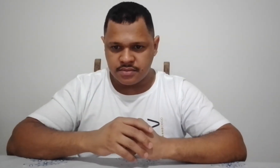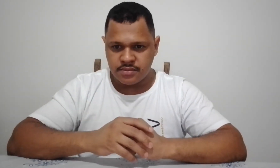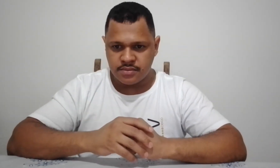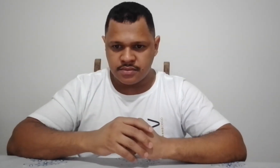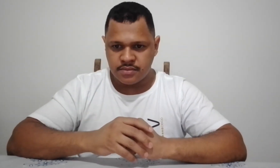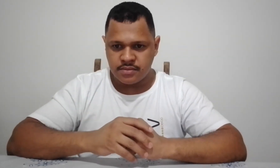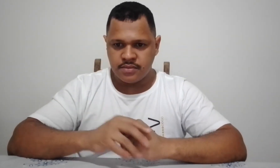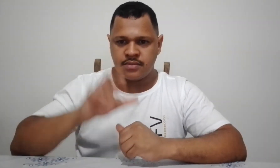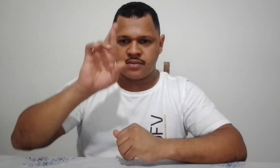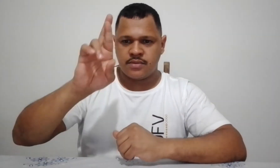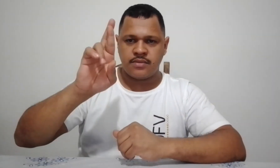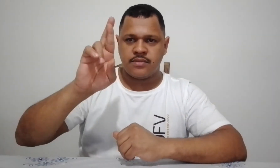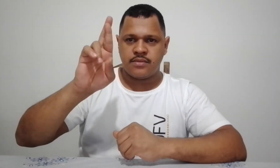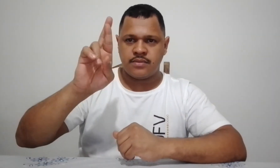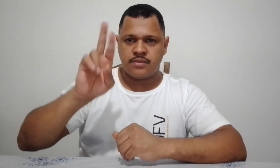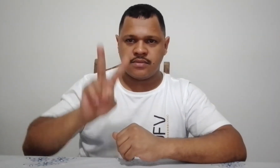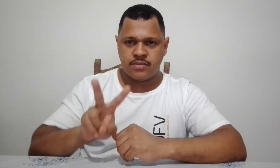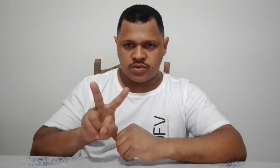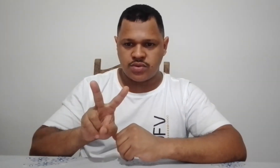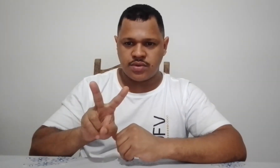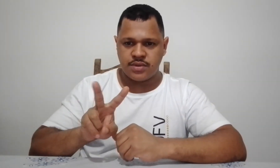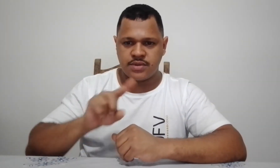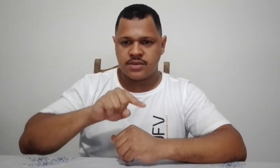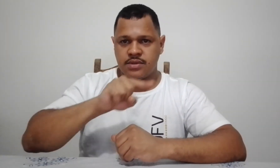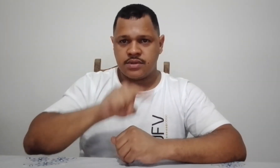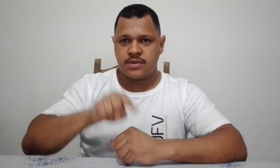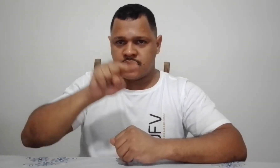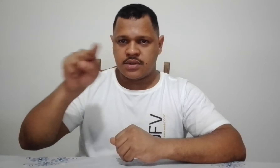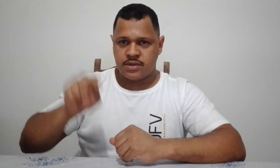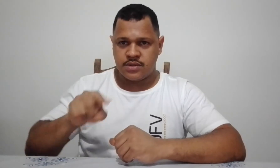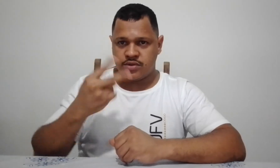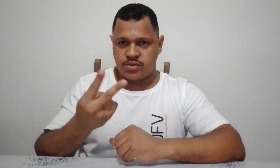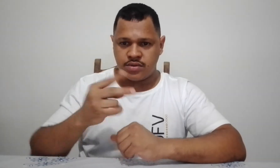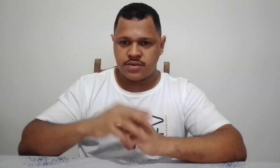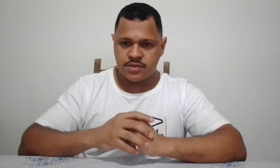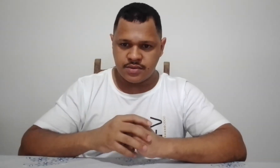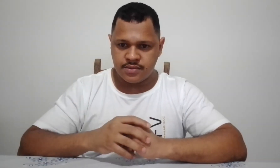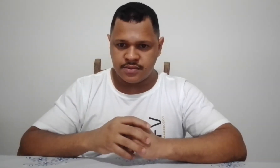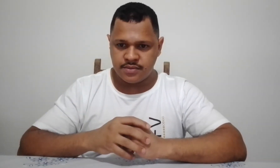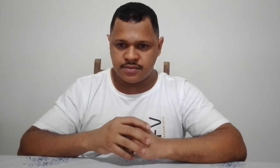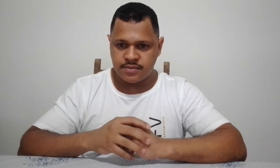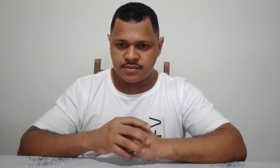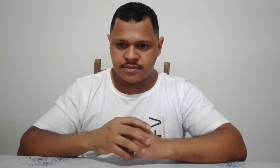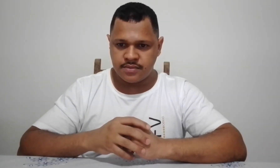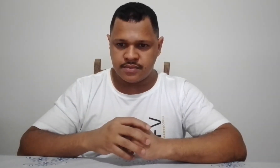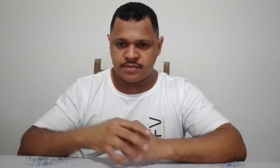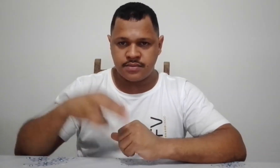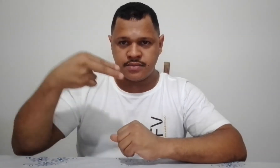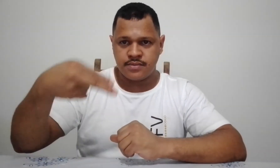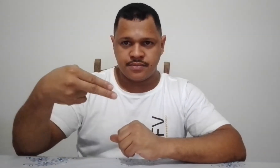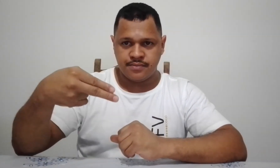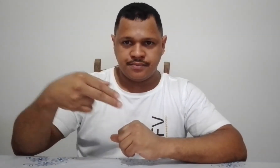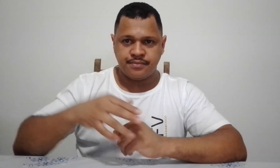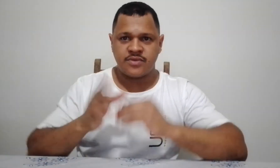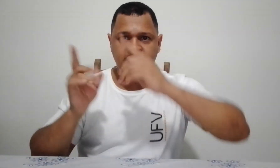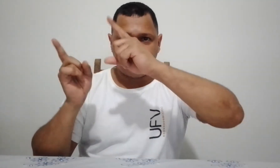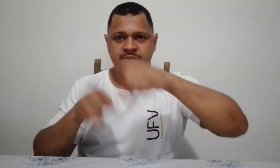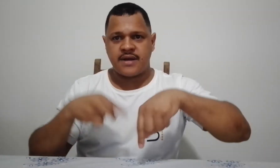sobre raiz de 2, fase θ. Essa é a representação polar